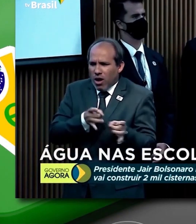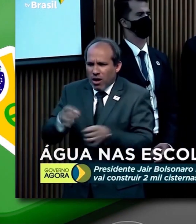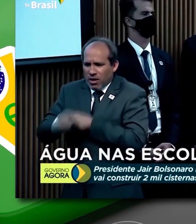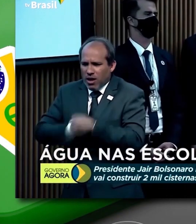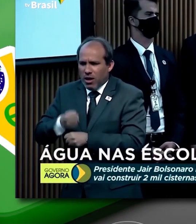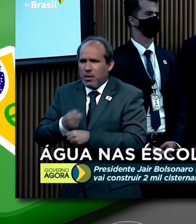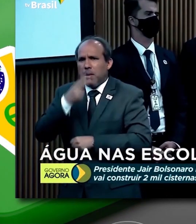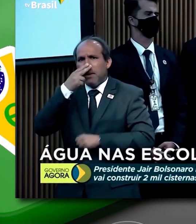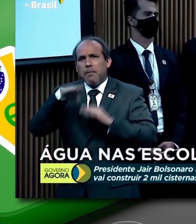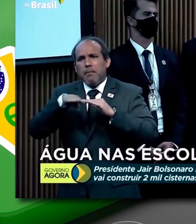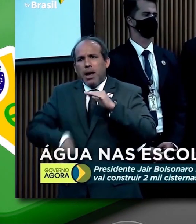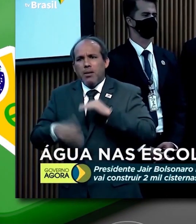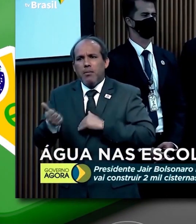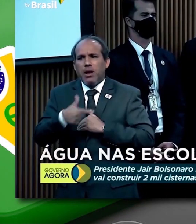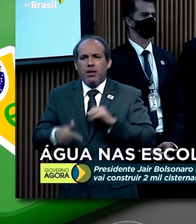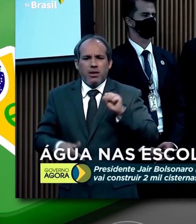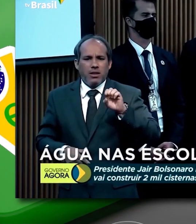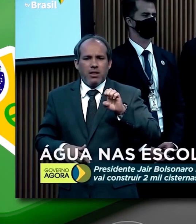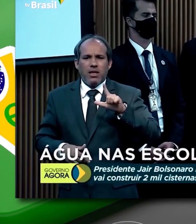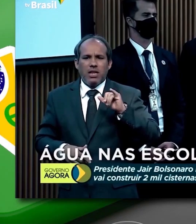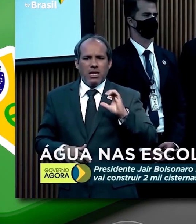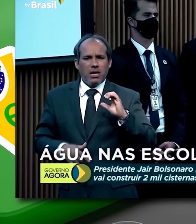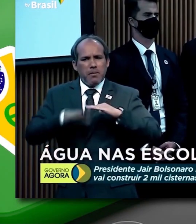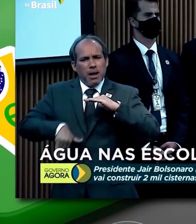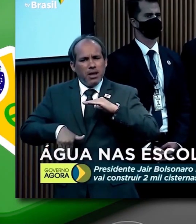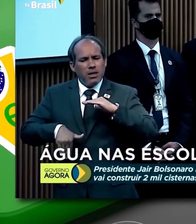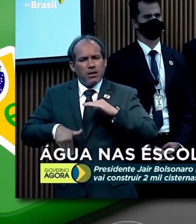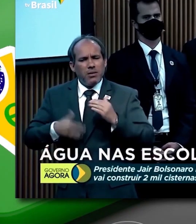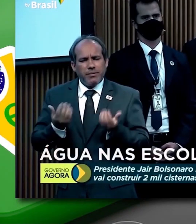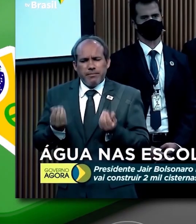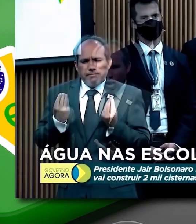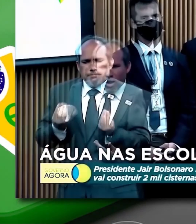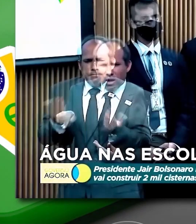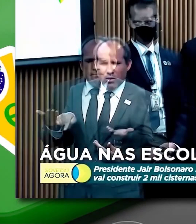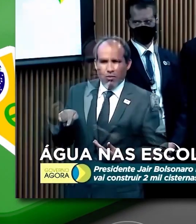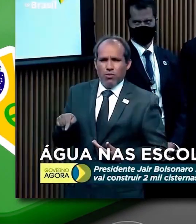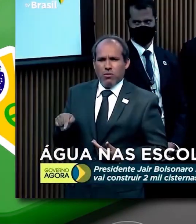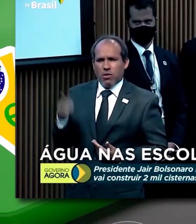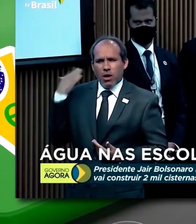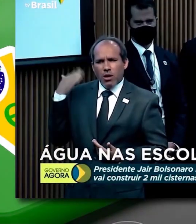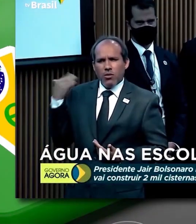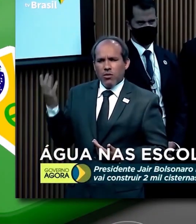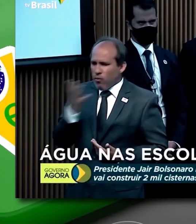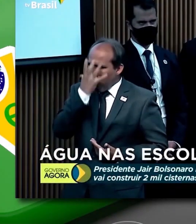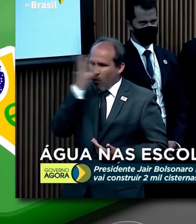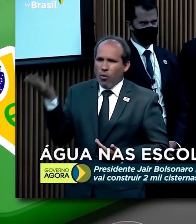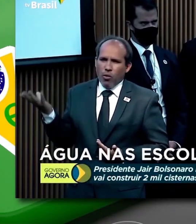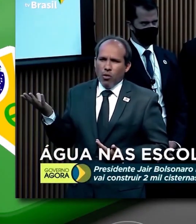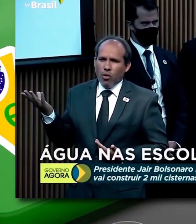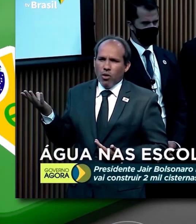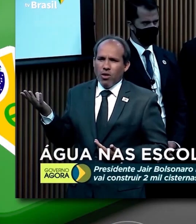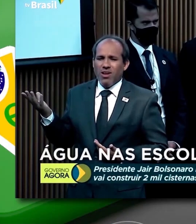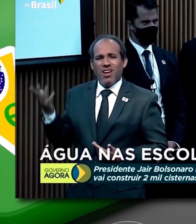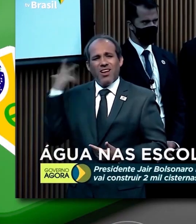se ele que leva nega o que Brasil é esse pessoal ó e se falava na época